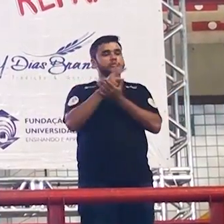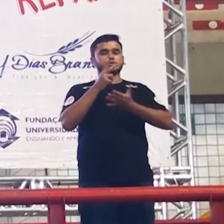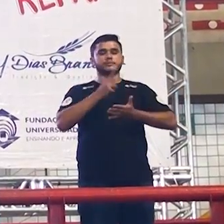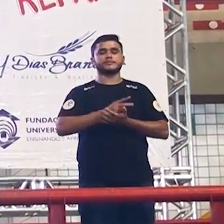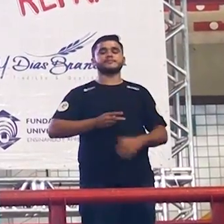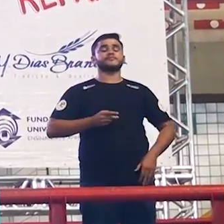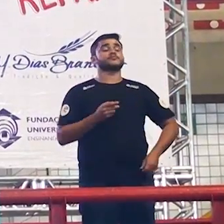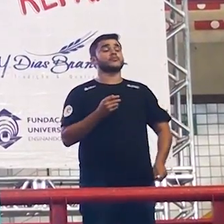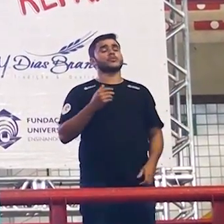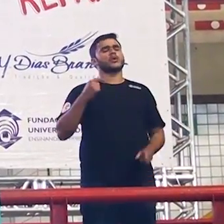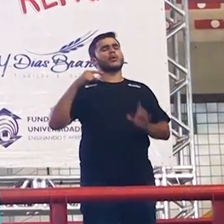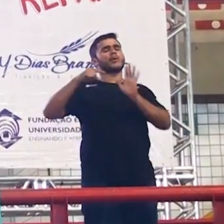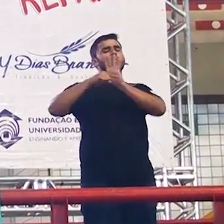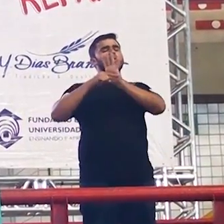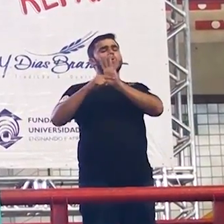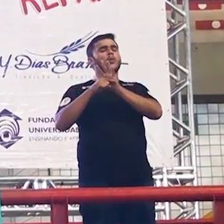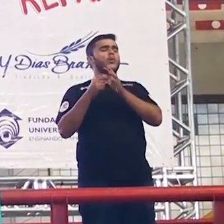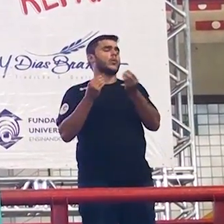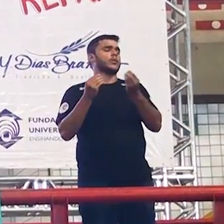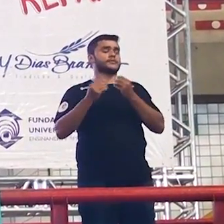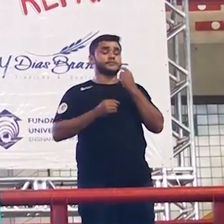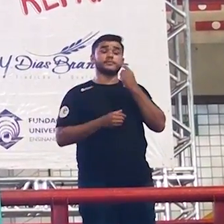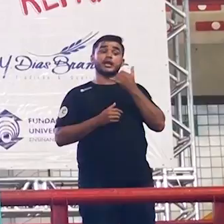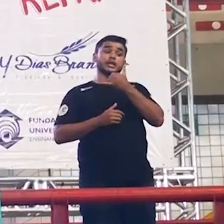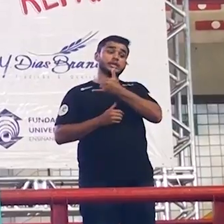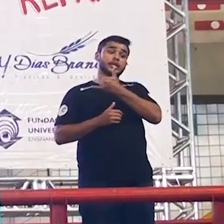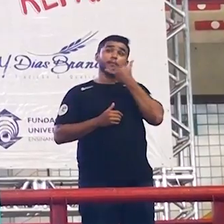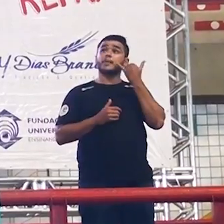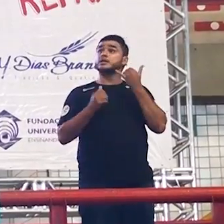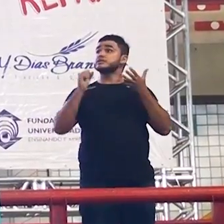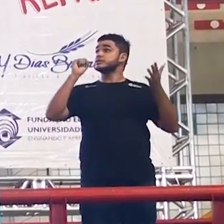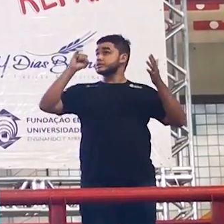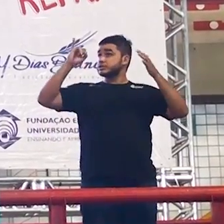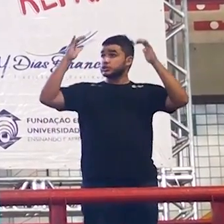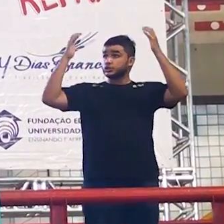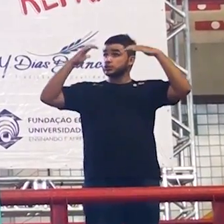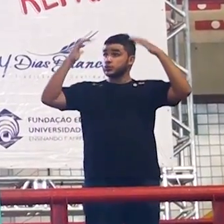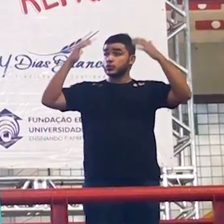Desvantagens da energia solar: depende das condições atmosféricas,